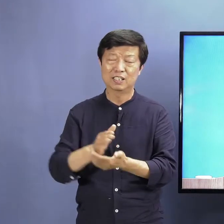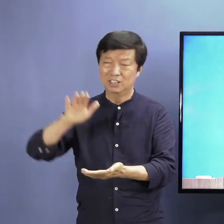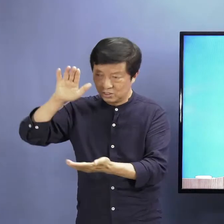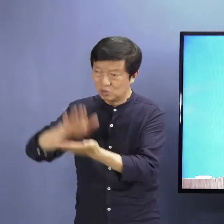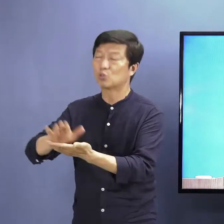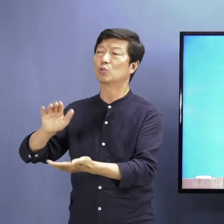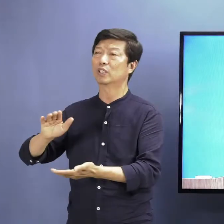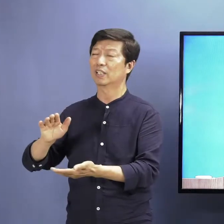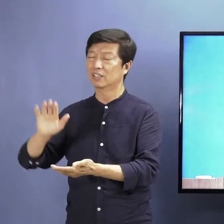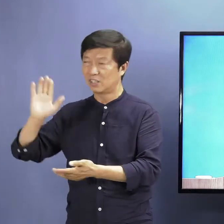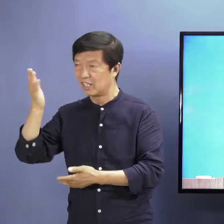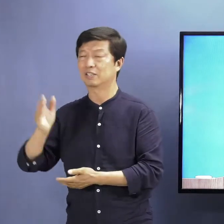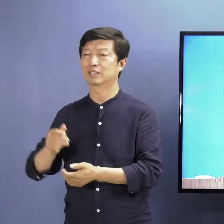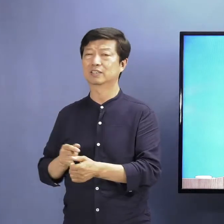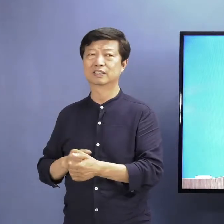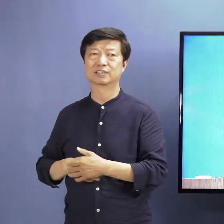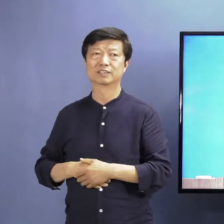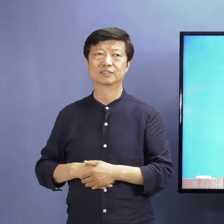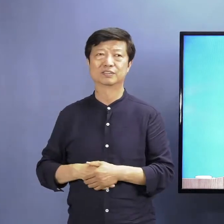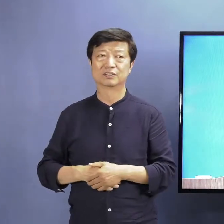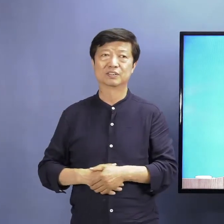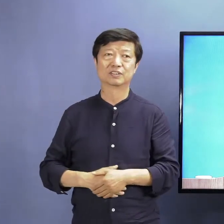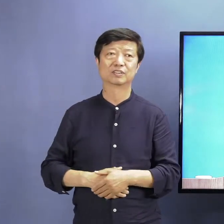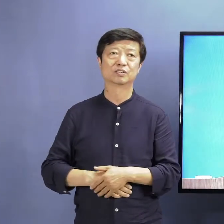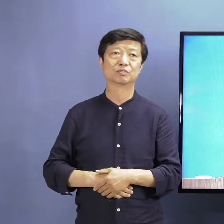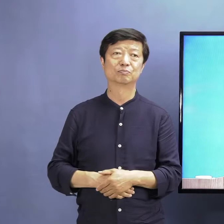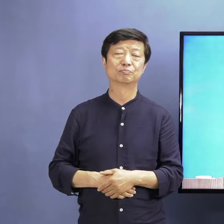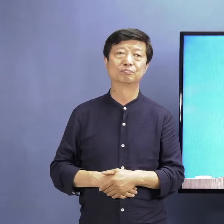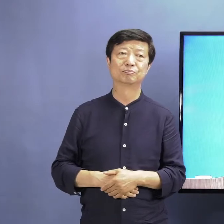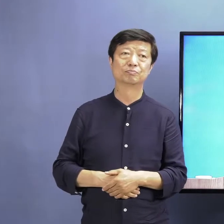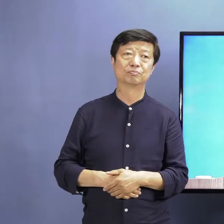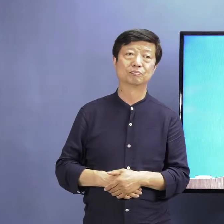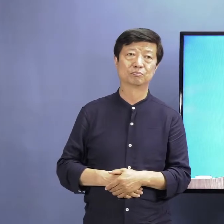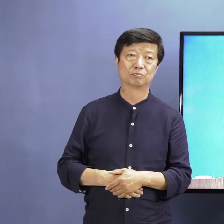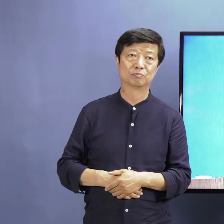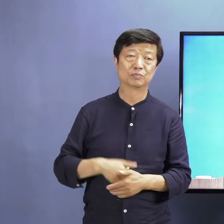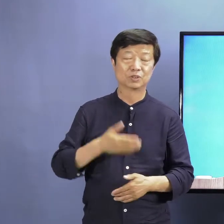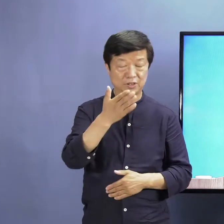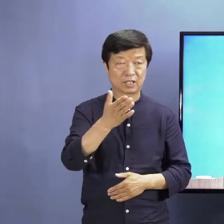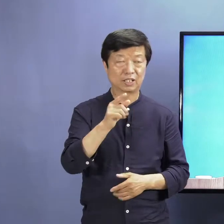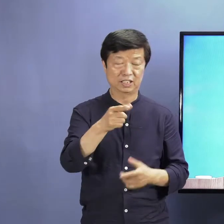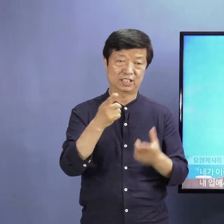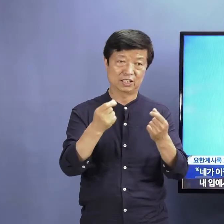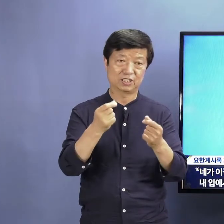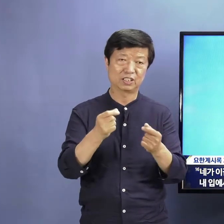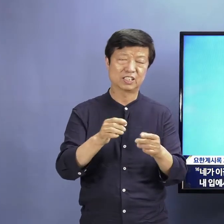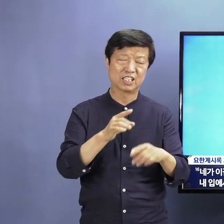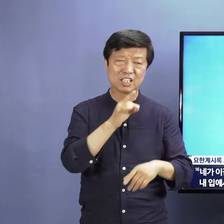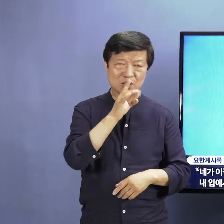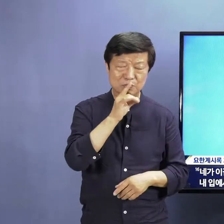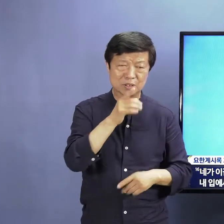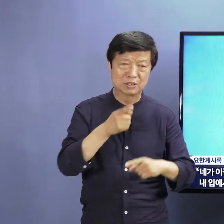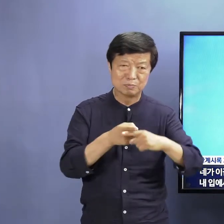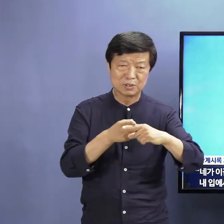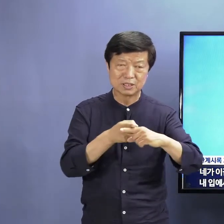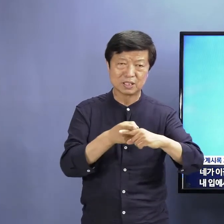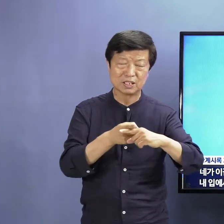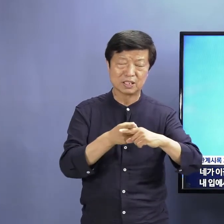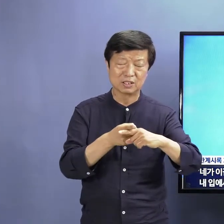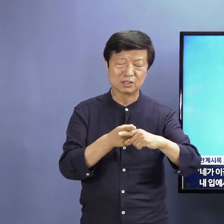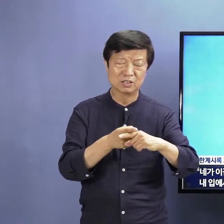거예요. 그러니까 그 다음에 이런 표현가 있지 않습니까? 내가 이같이 미지근하여 뜨겁지도 아니하고